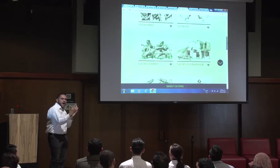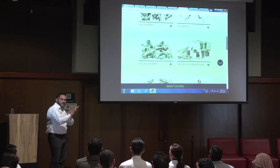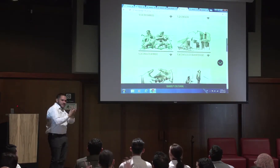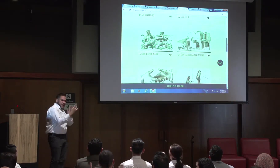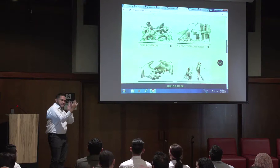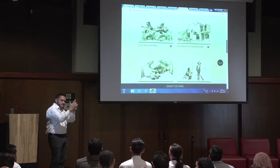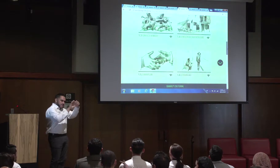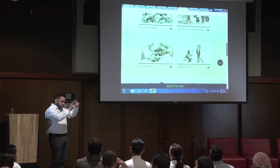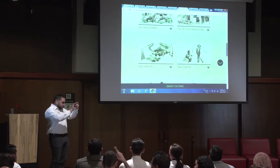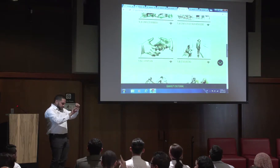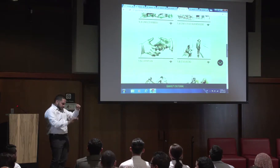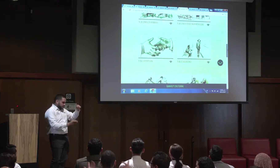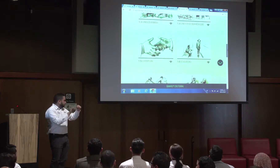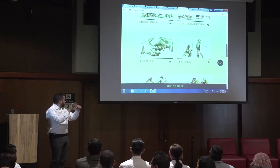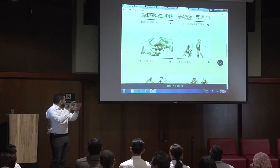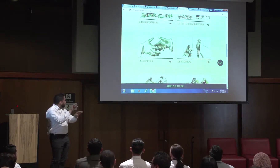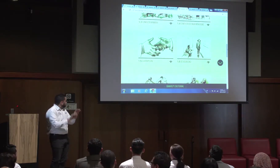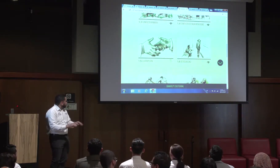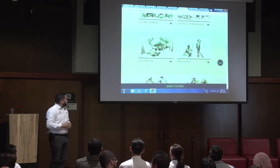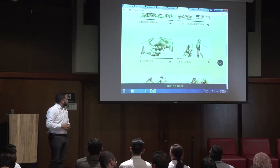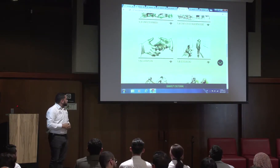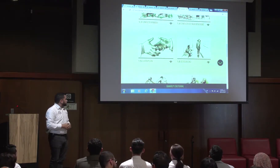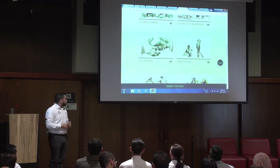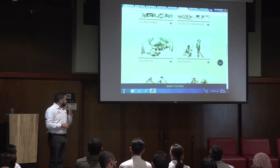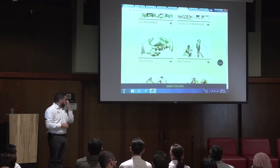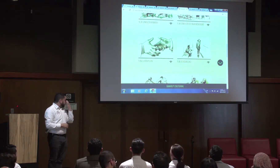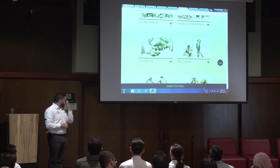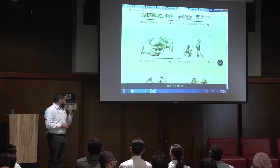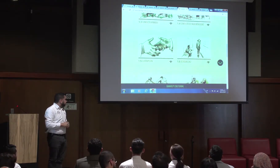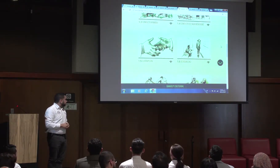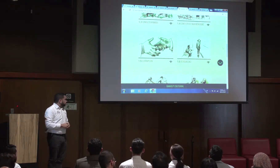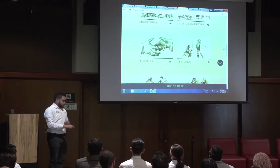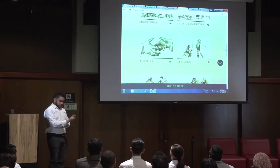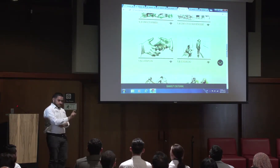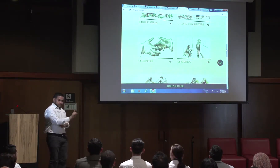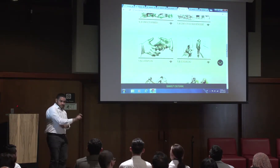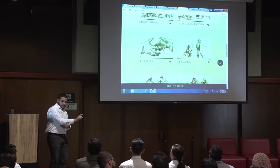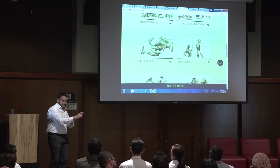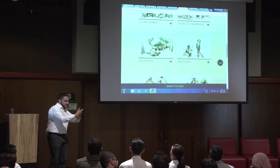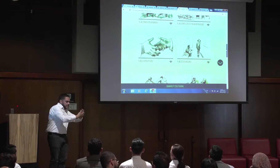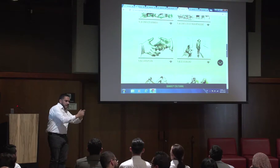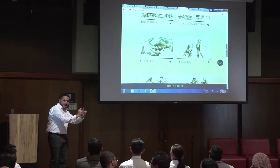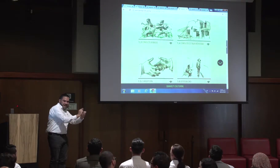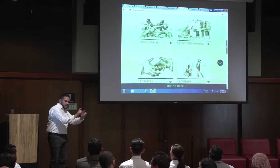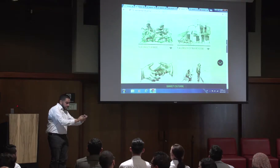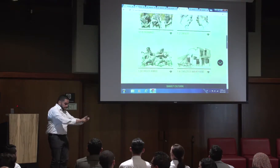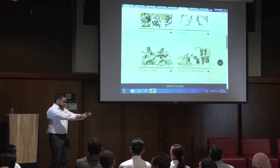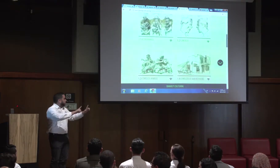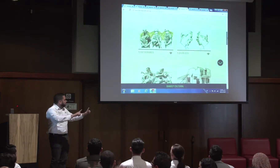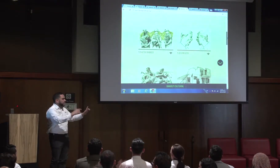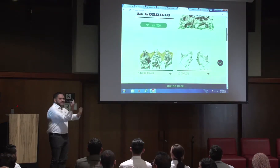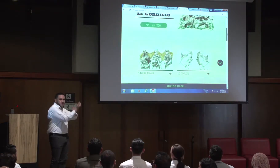este grupo. Cuando ustedes hacen clic sobre una de esas palabras, ya pueden ver el video. Estas son las